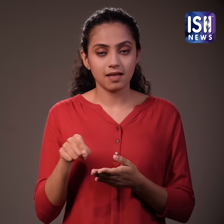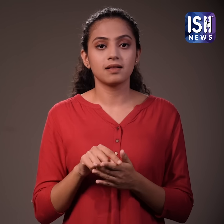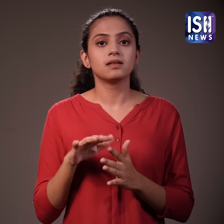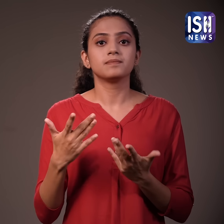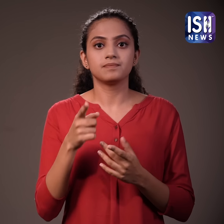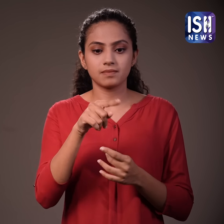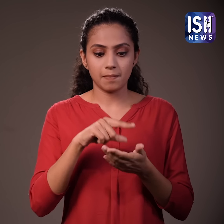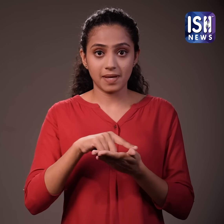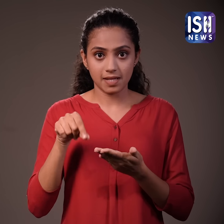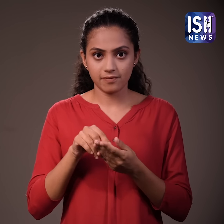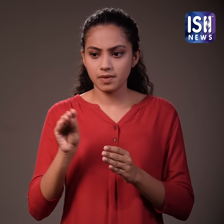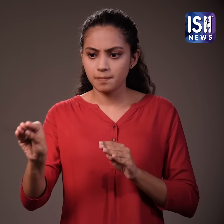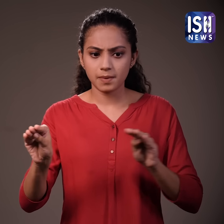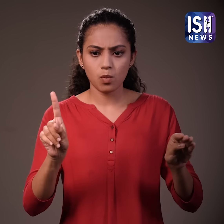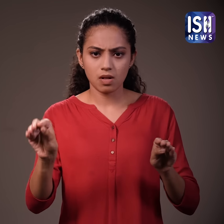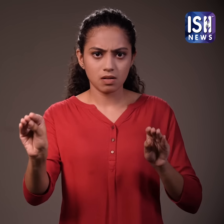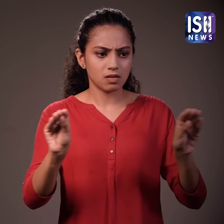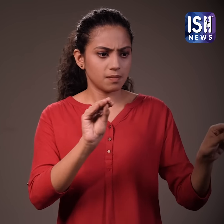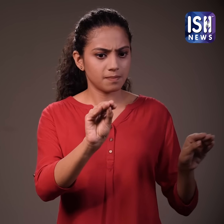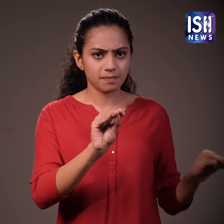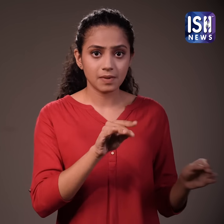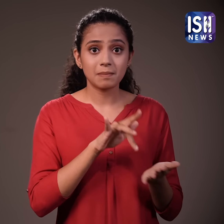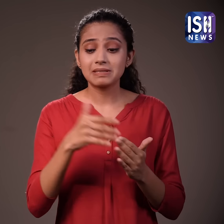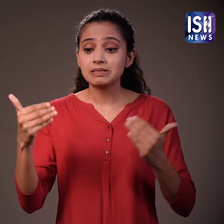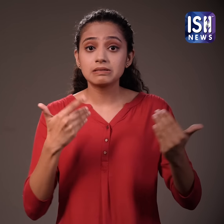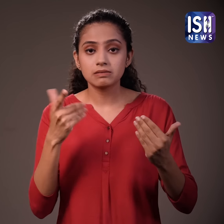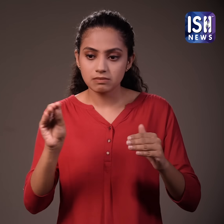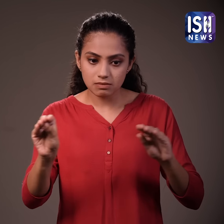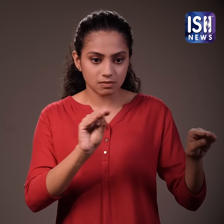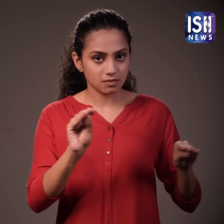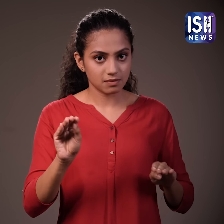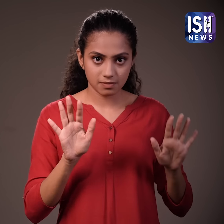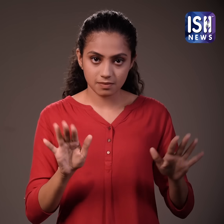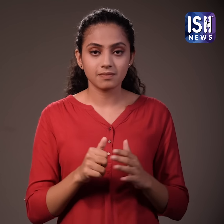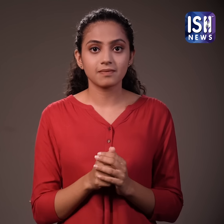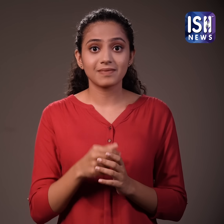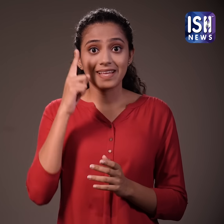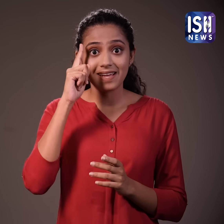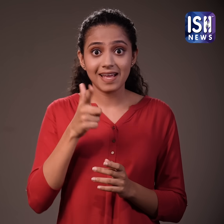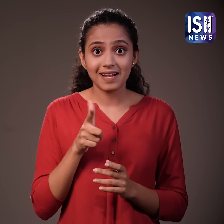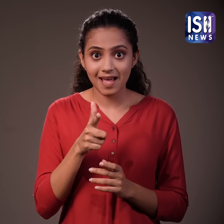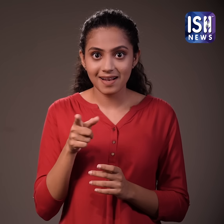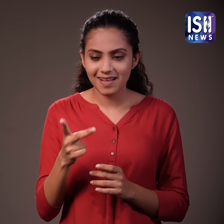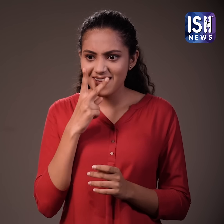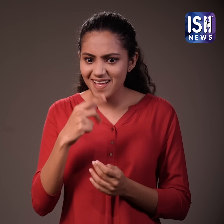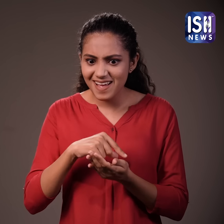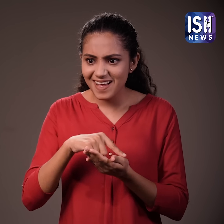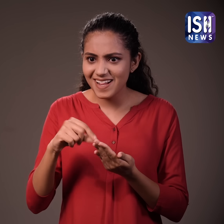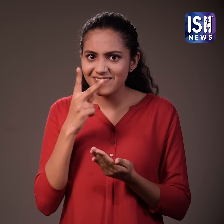बस अपने घर के आज पास तेज प्त्य के कुछ चोटे तुगड़े रखे तेज प्त्य चुहो को आकर्शित करते हैं